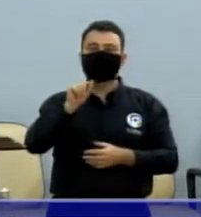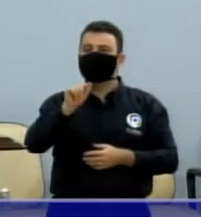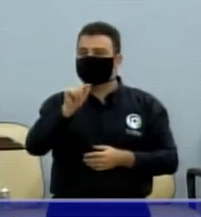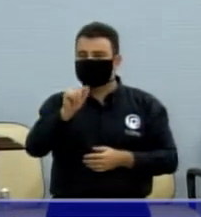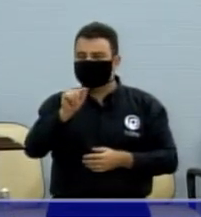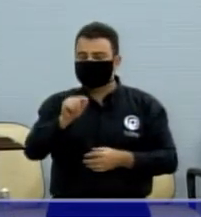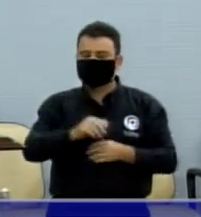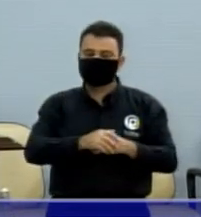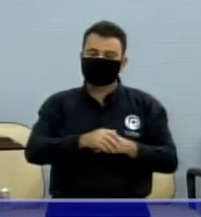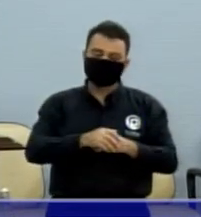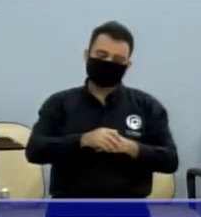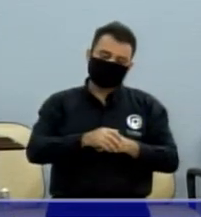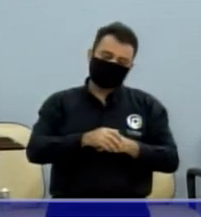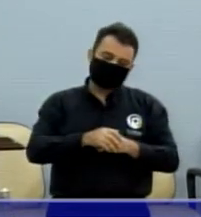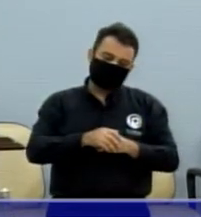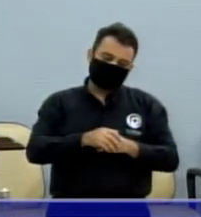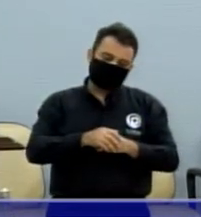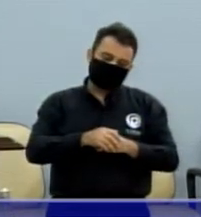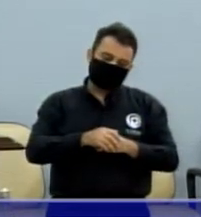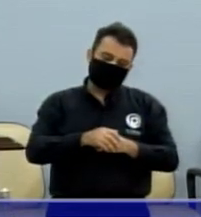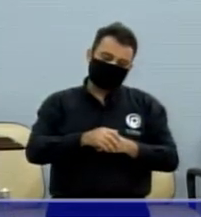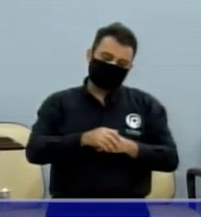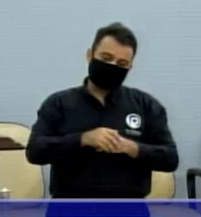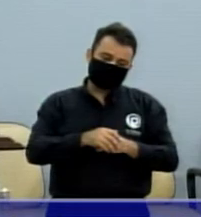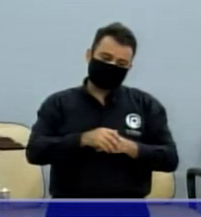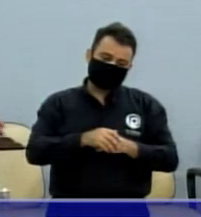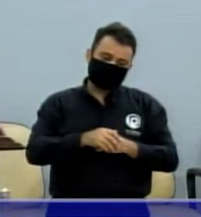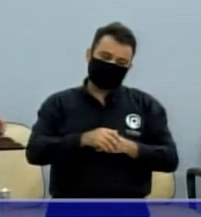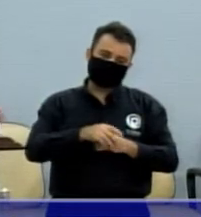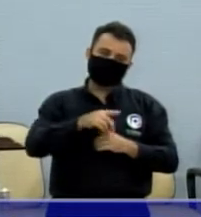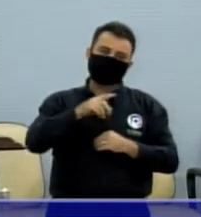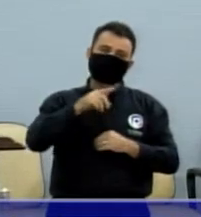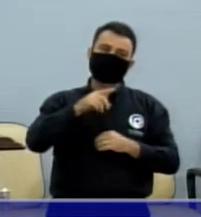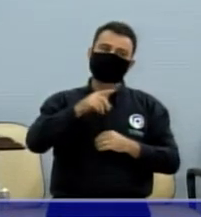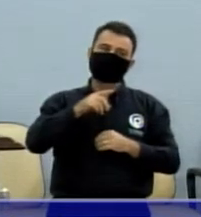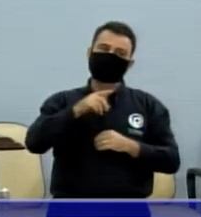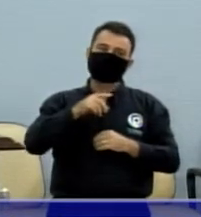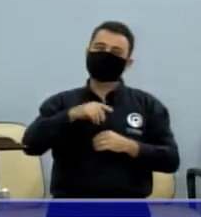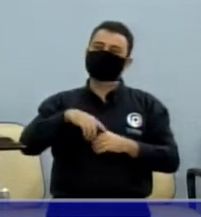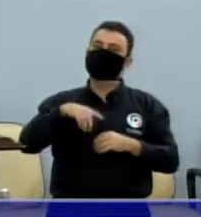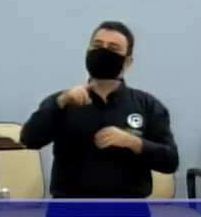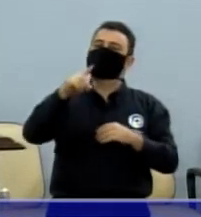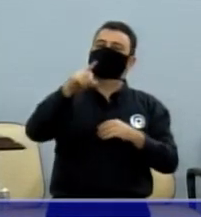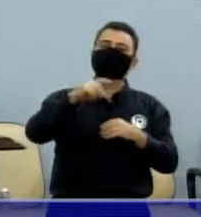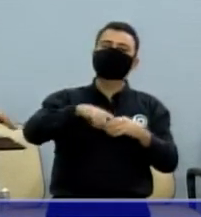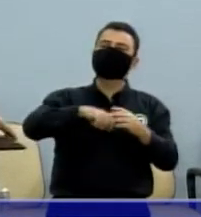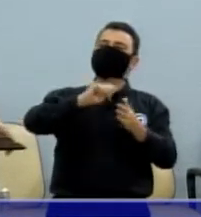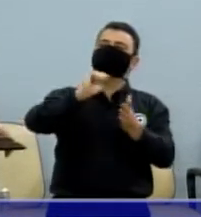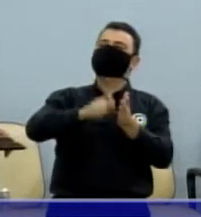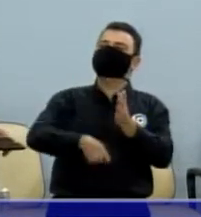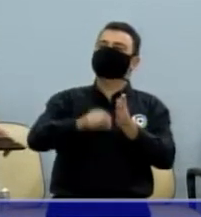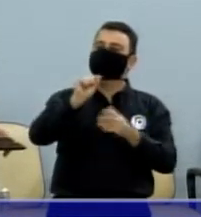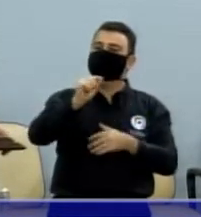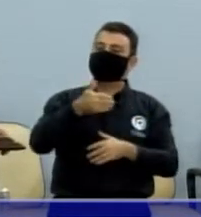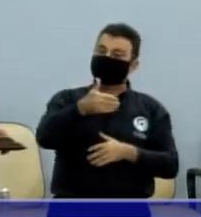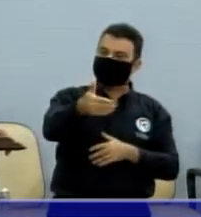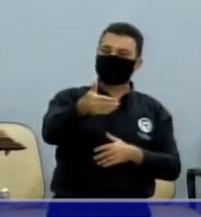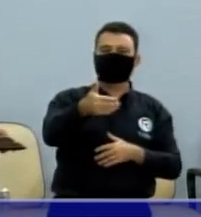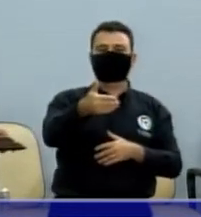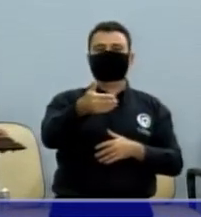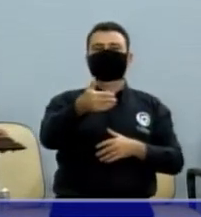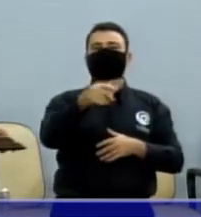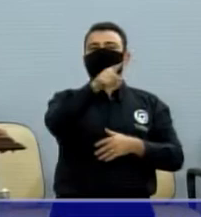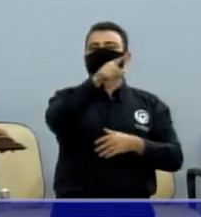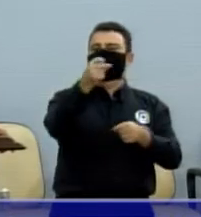participando da assinatura da ordem de serviço das obras da Hernani Pires Domingues. E o objetivo principal da